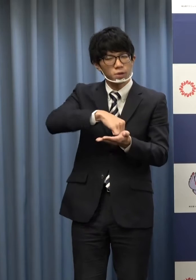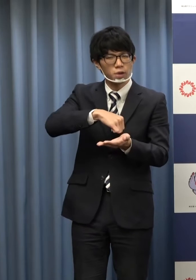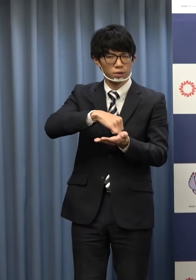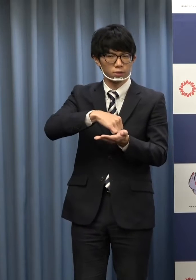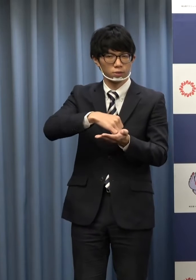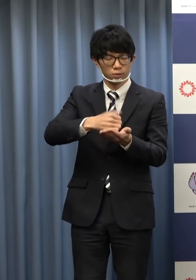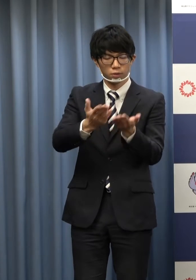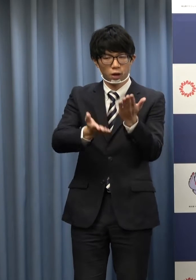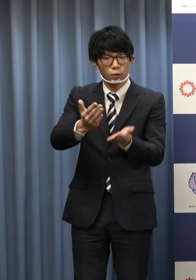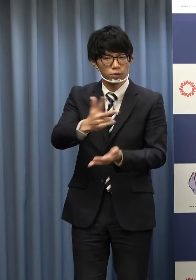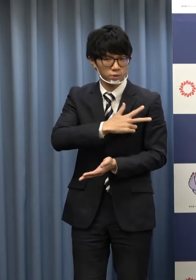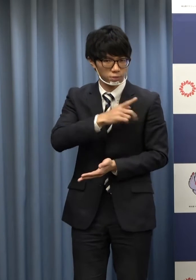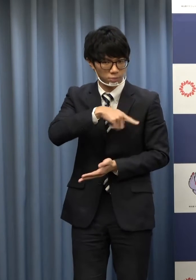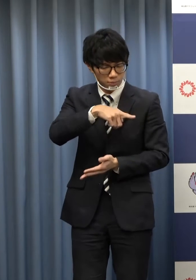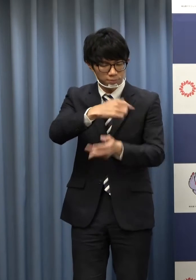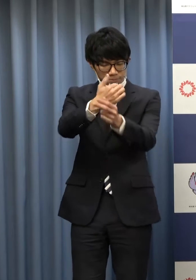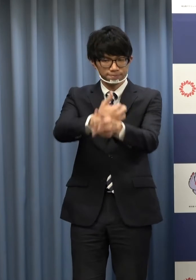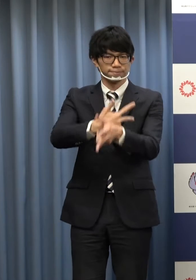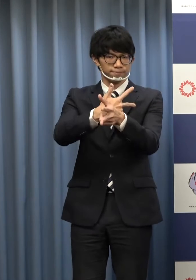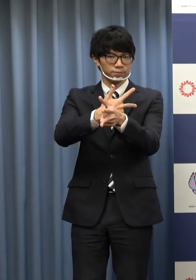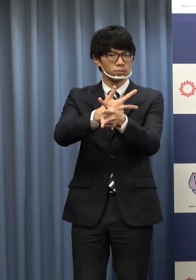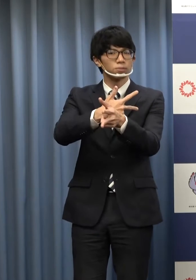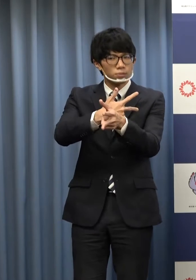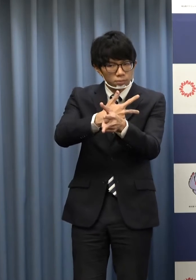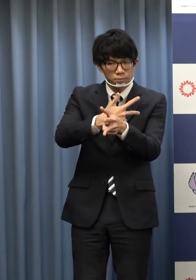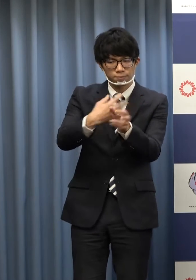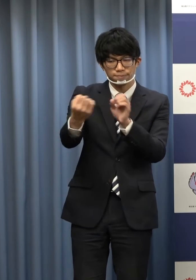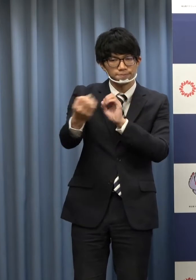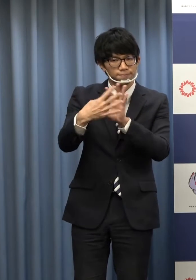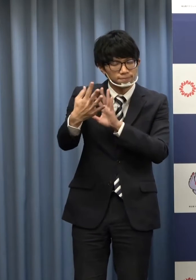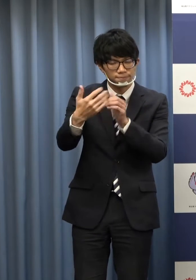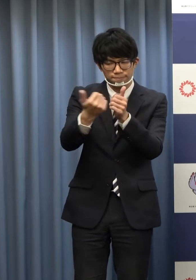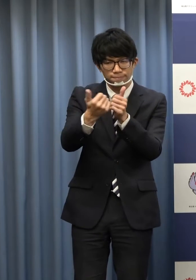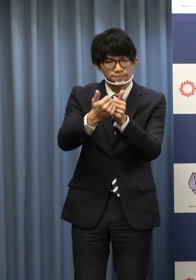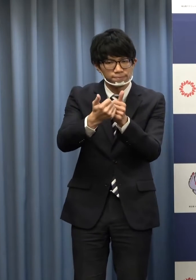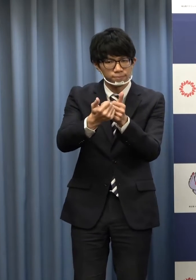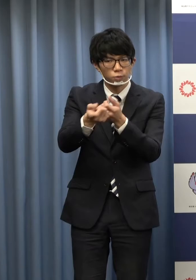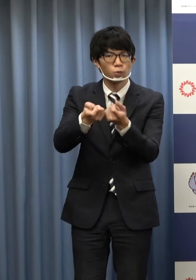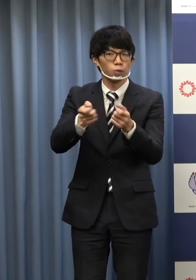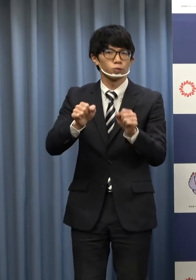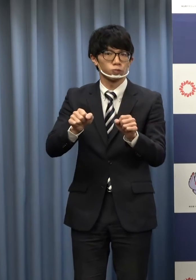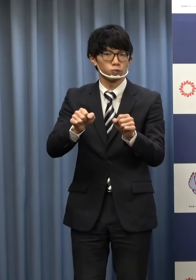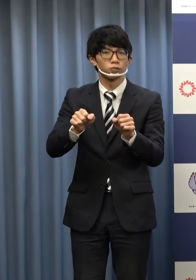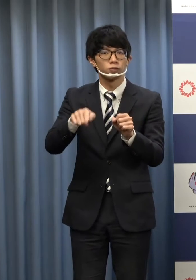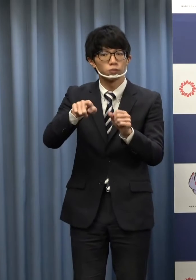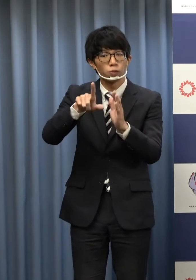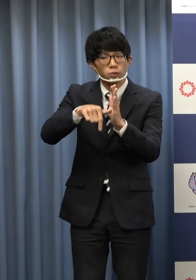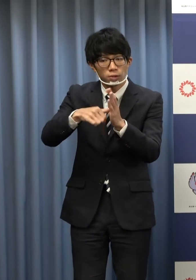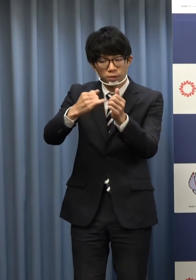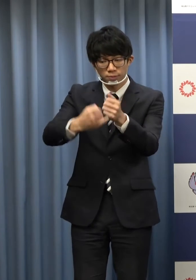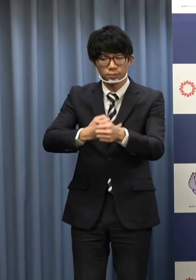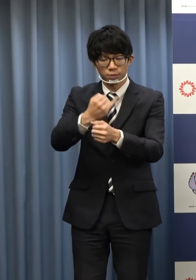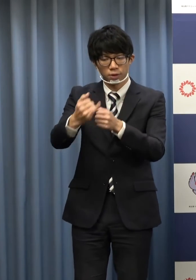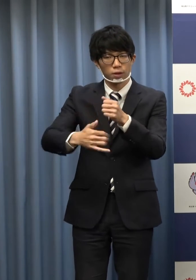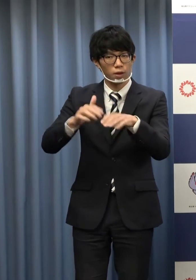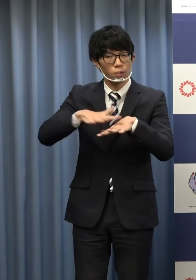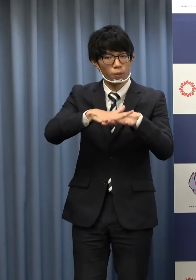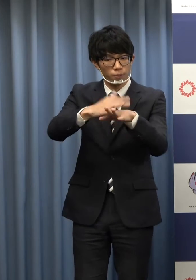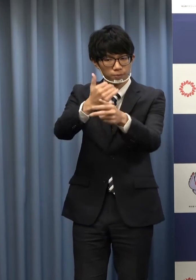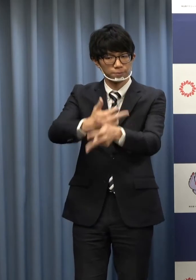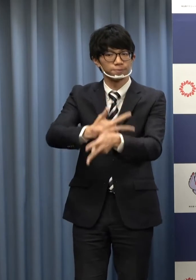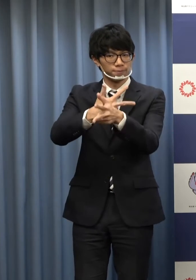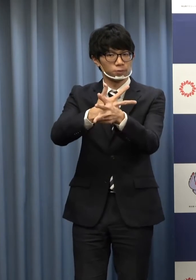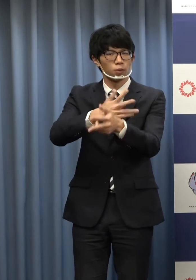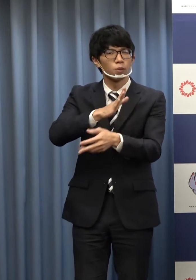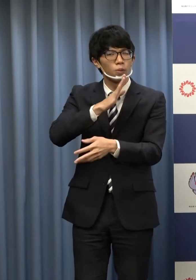、これについてのご意見をお伺いをしたところ、オンラインならではの、要するに普通は行って1日